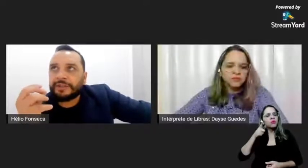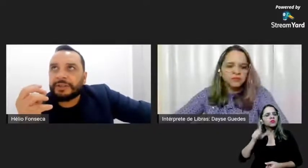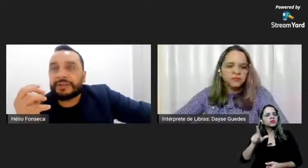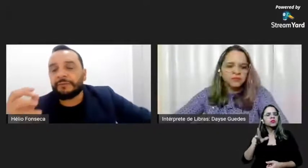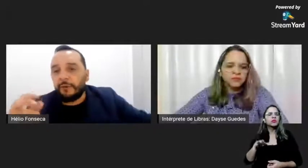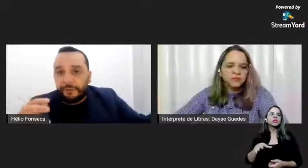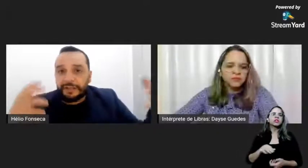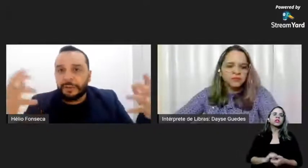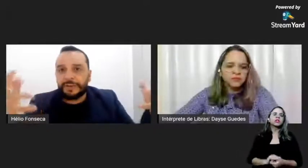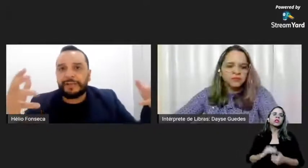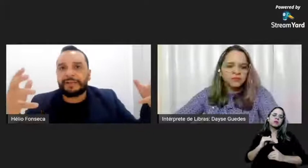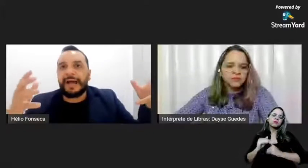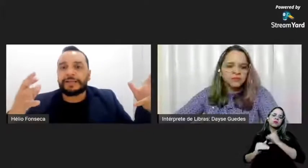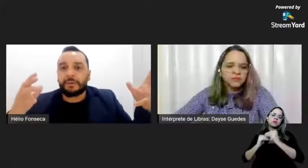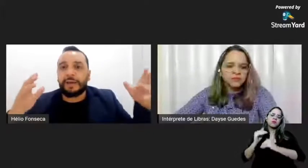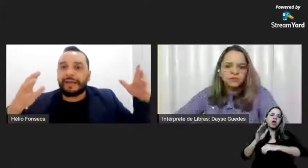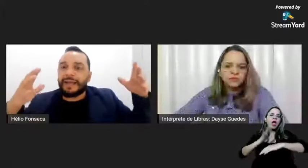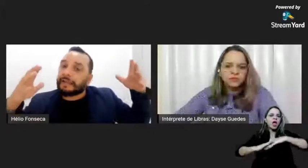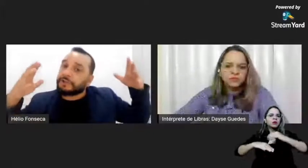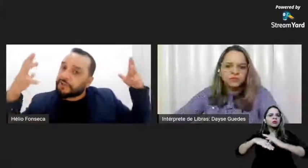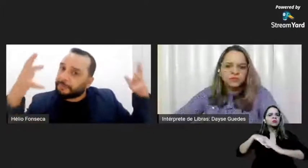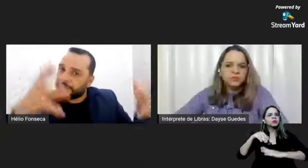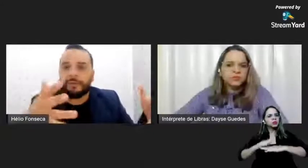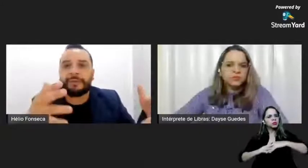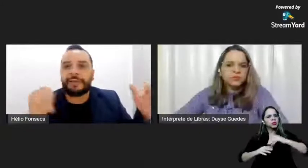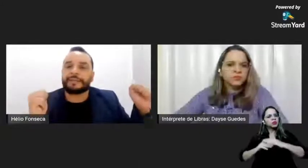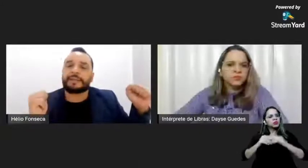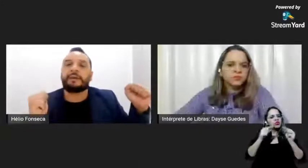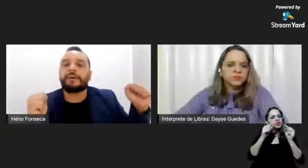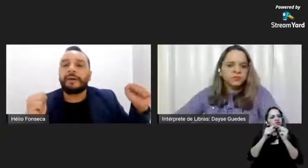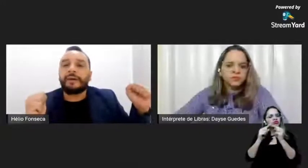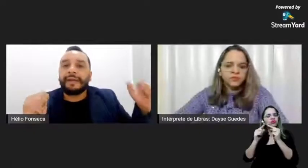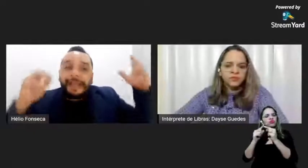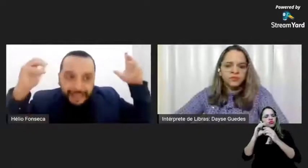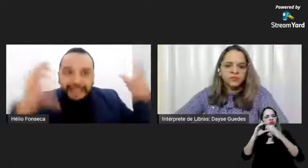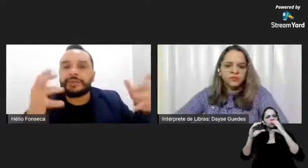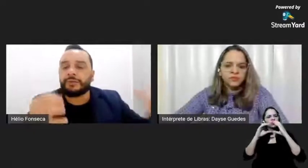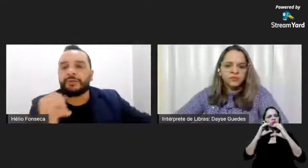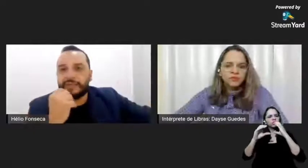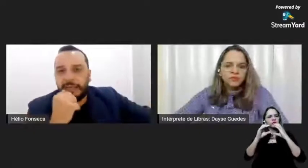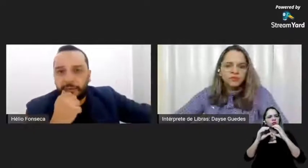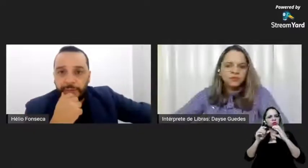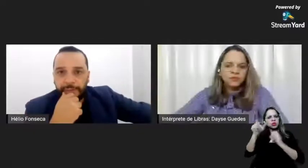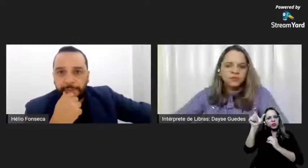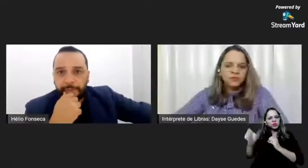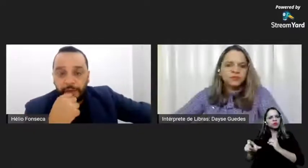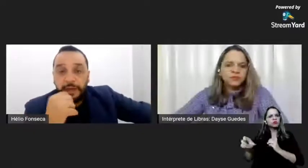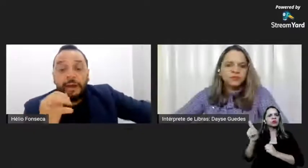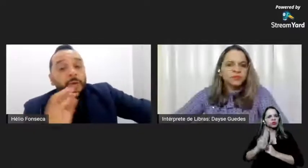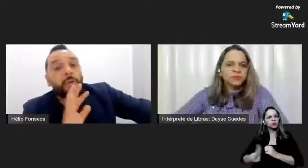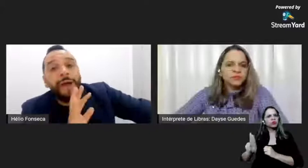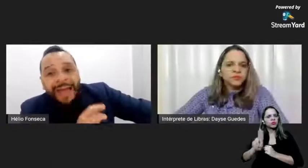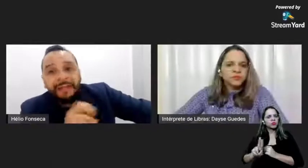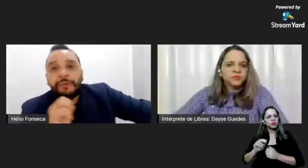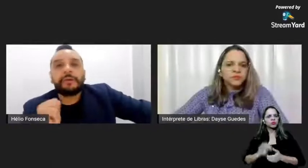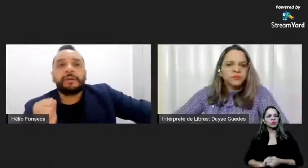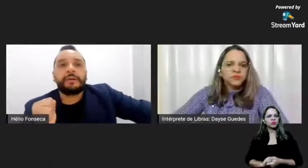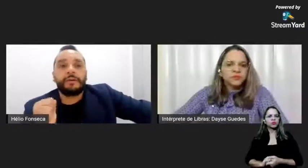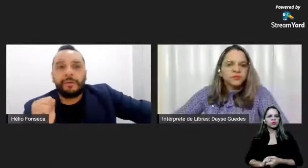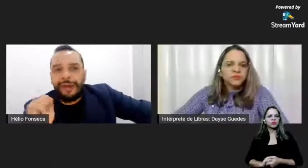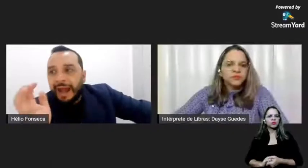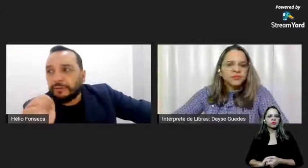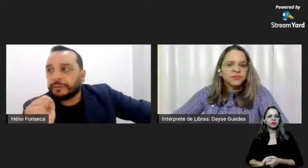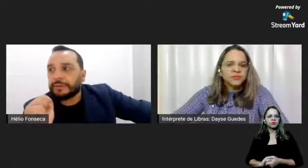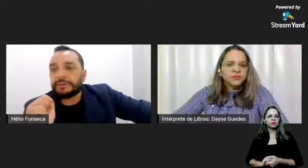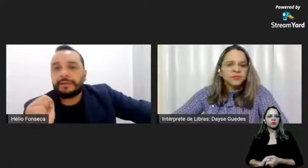como é que eu posso dizer, desenvolver as suas habilidades com aquele tipo de comunicação que aquele surdo cego usa. O